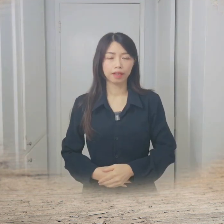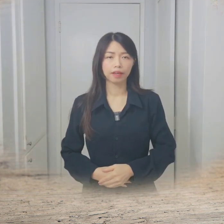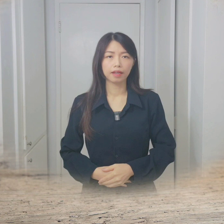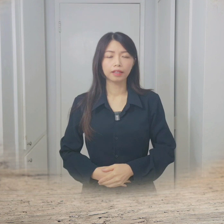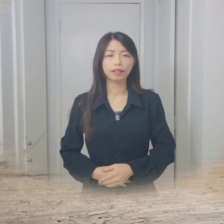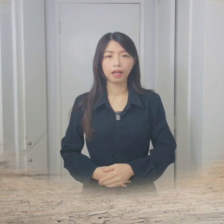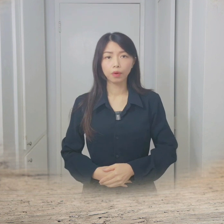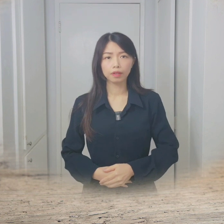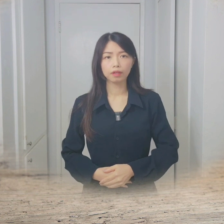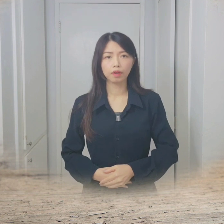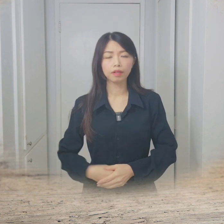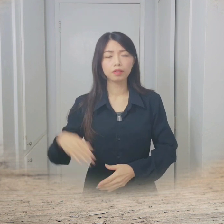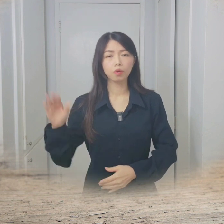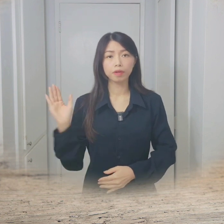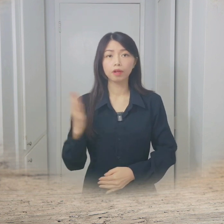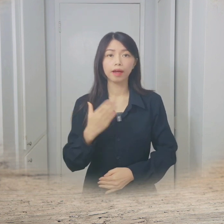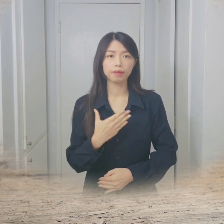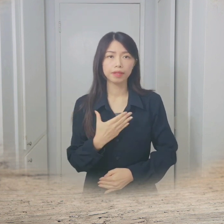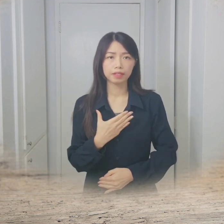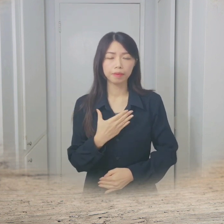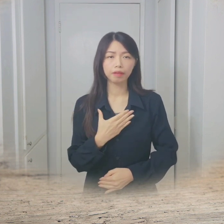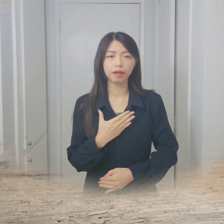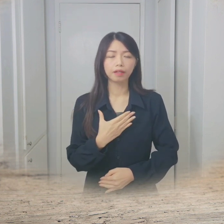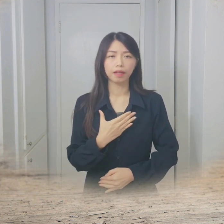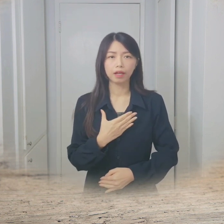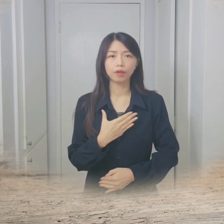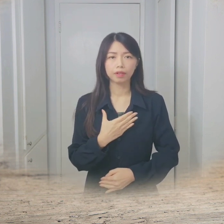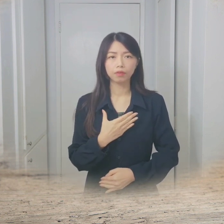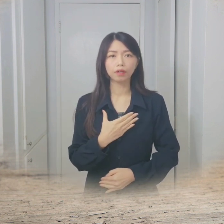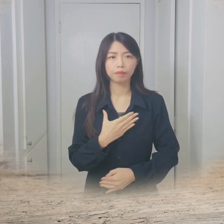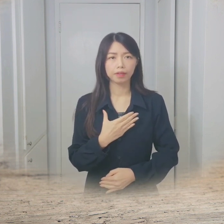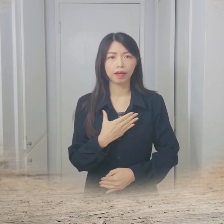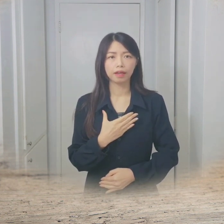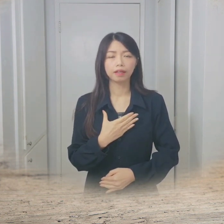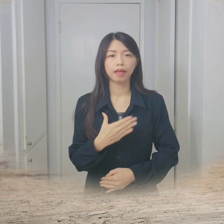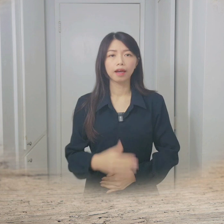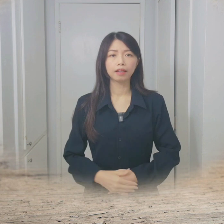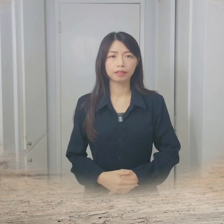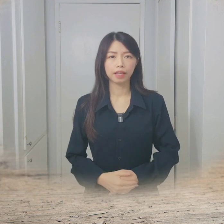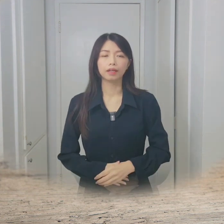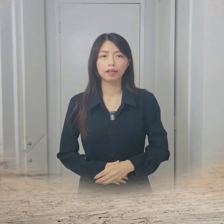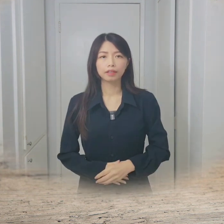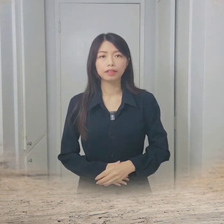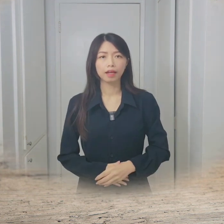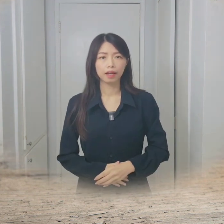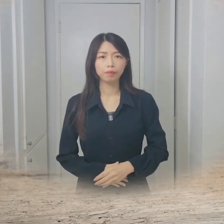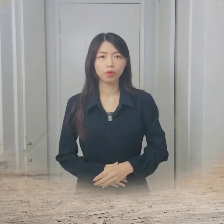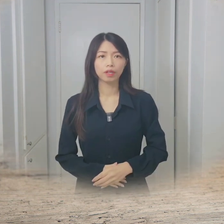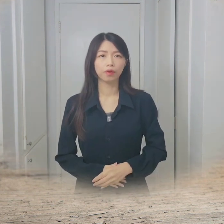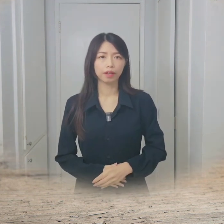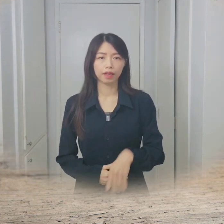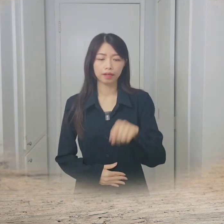원하네 일단 나라고 한 뜻의 수어는 손 펴서 가슴에 대시면 나라고 한 뜻의 수어가 됩니다. 내가 그 사람 그